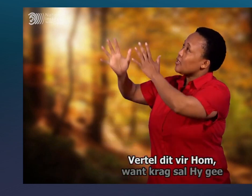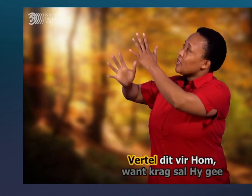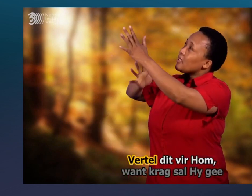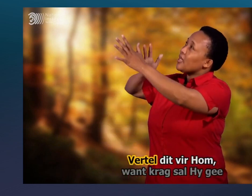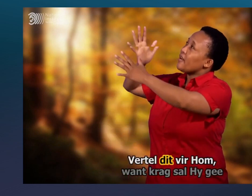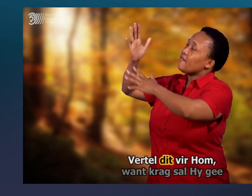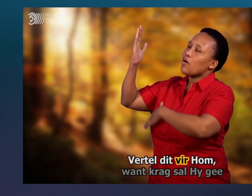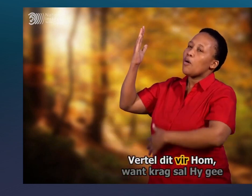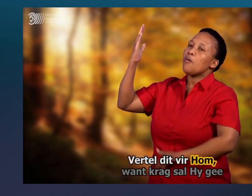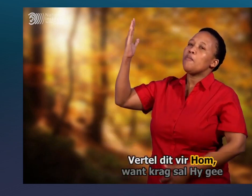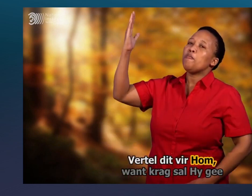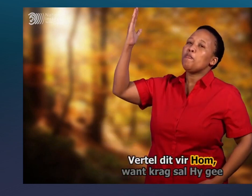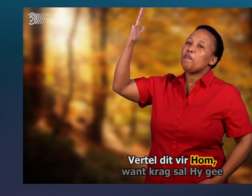Vertel dit vir hom,